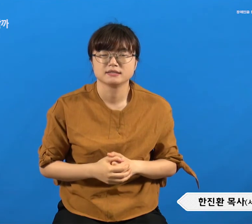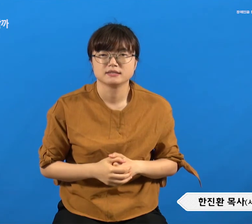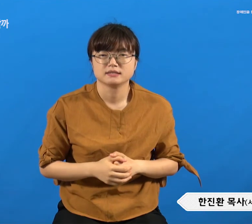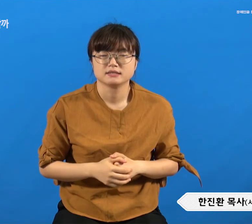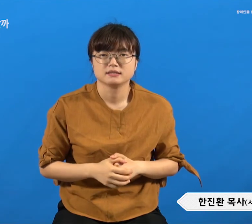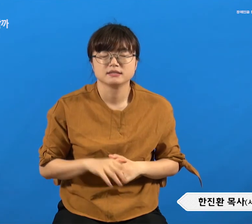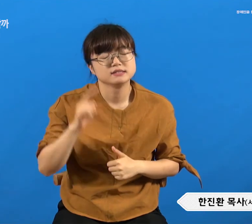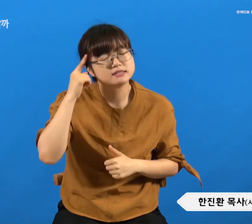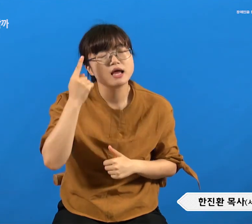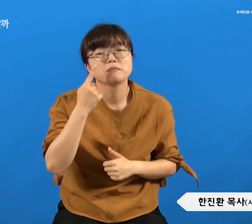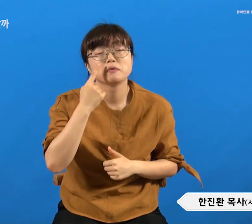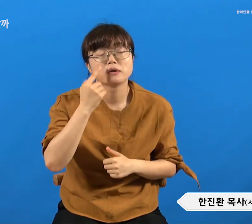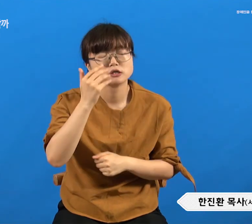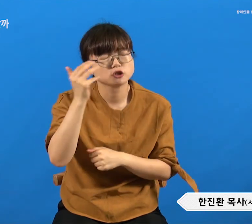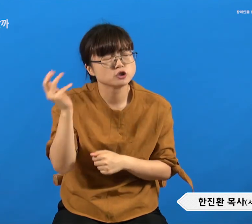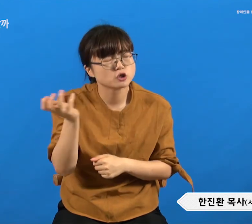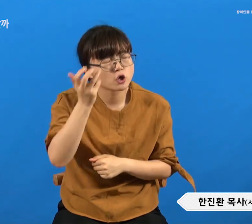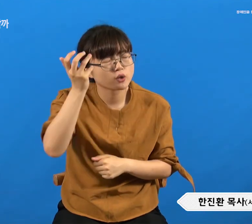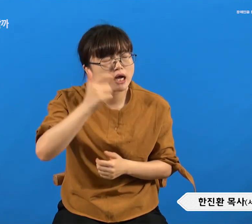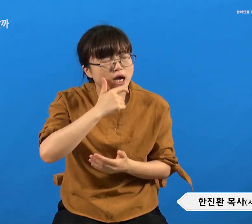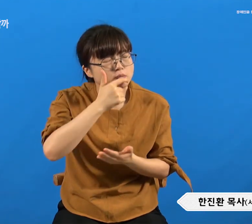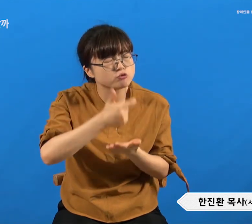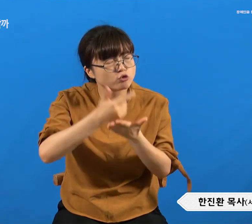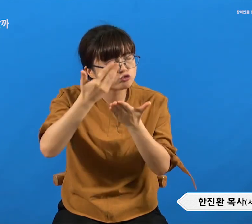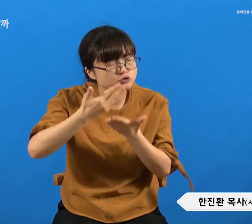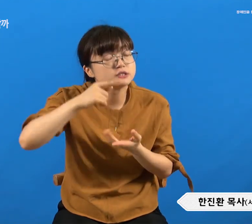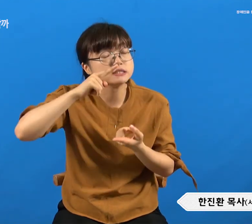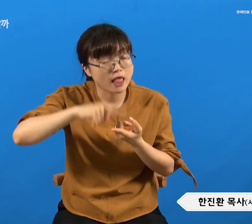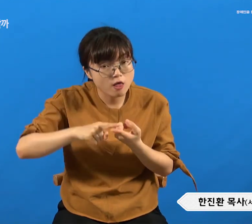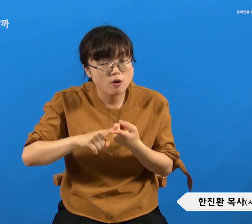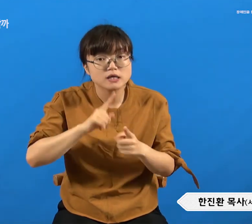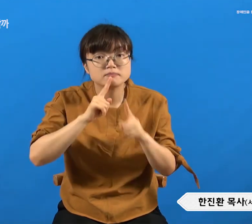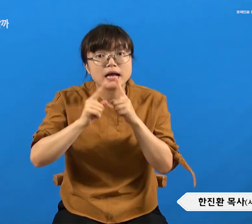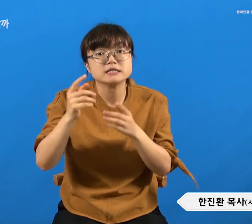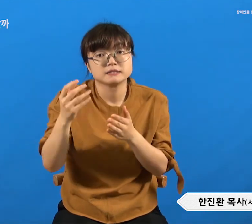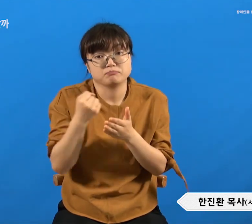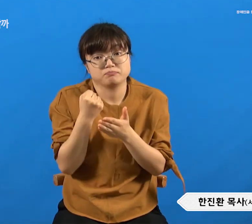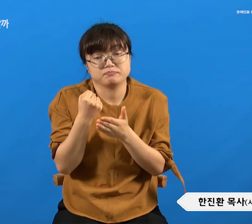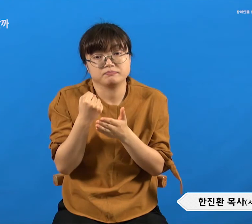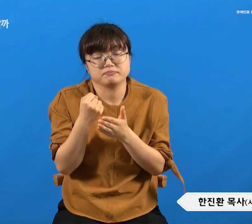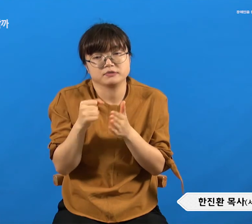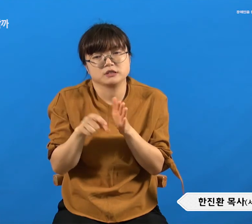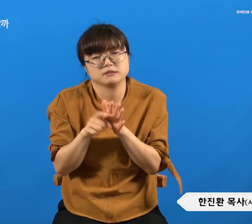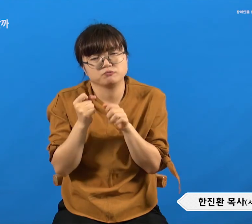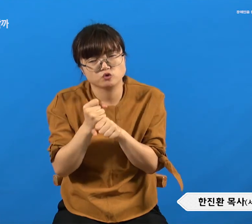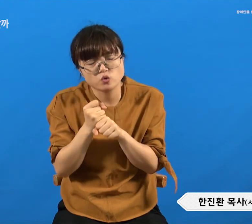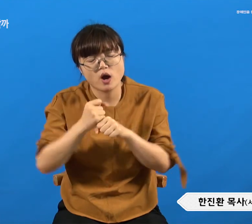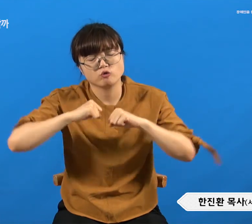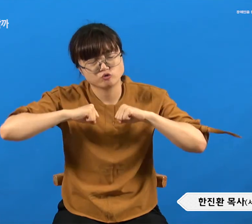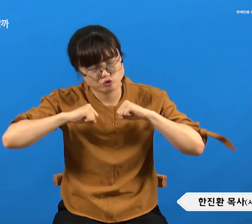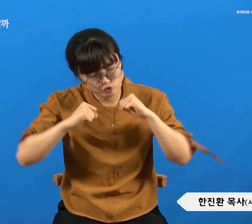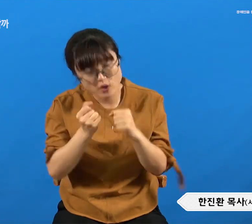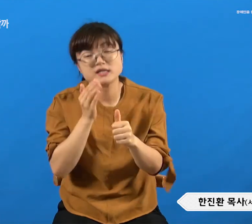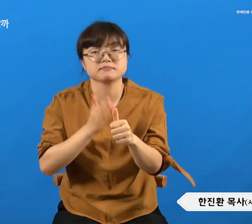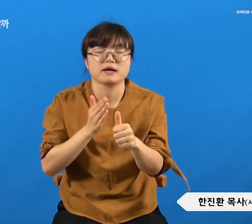해보십시오. 그리고 성령께서 감동 주시면 여러분 그 말씀 붙들고 순종할 수 있기를